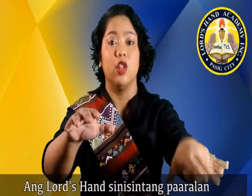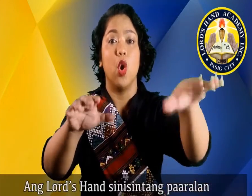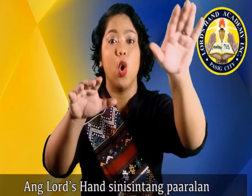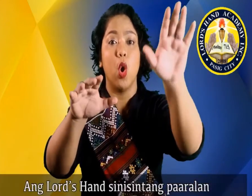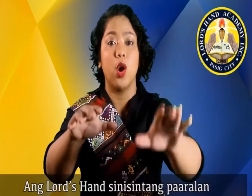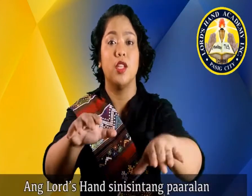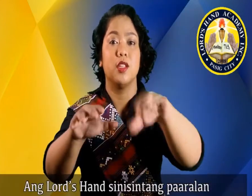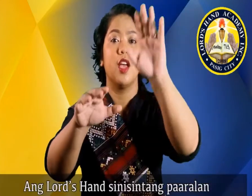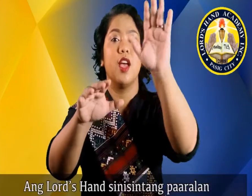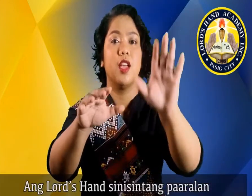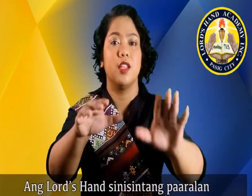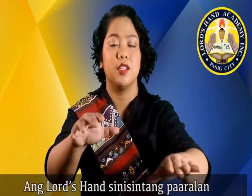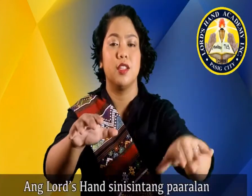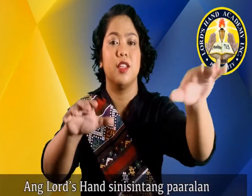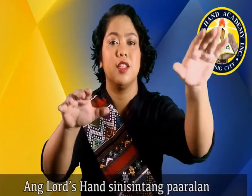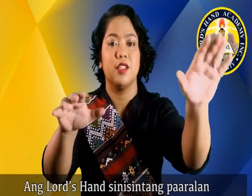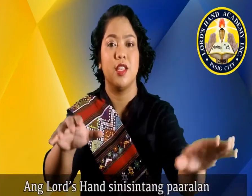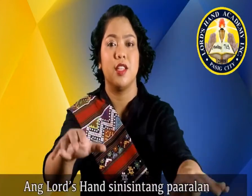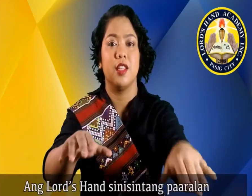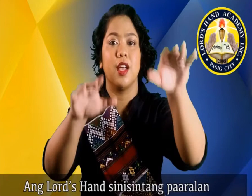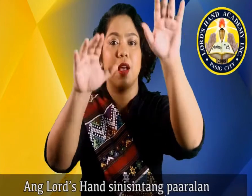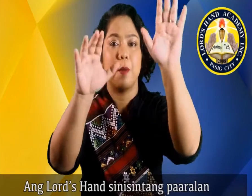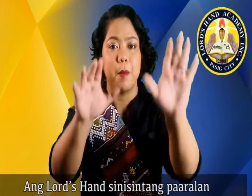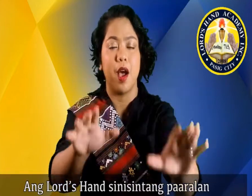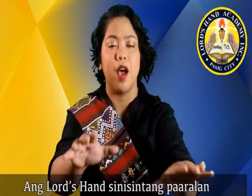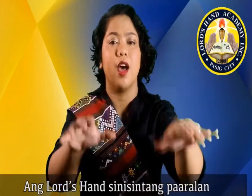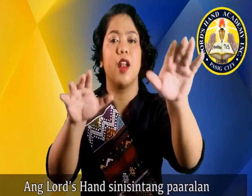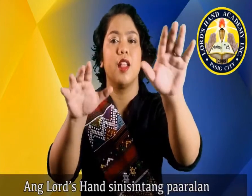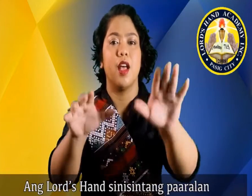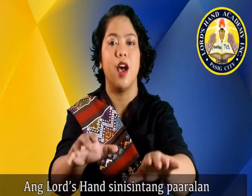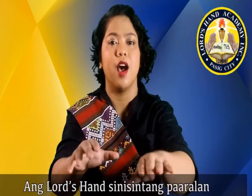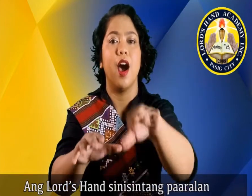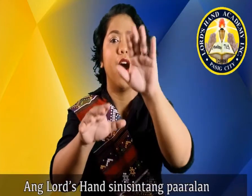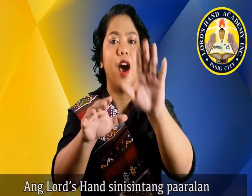Ang Lord sa sinisintang